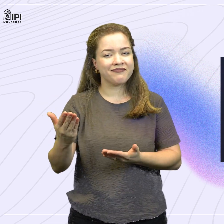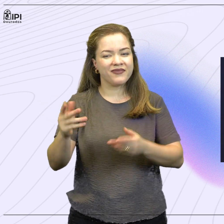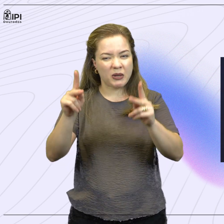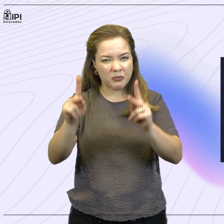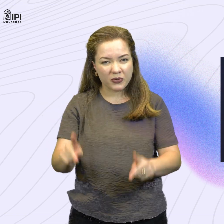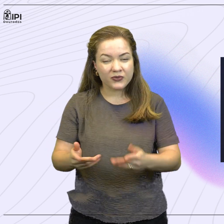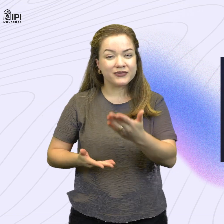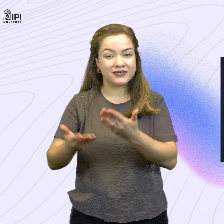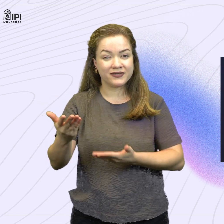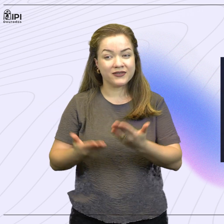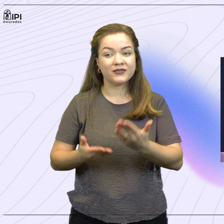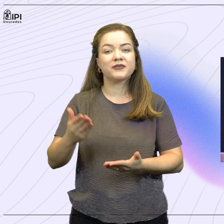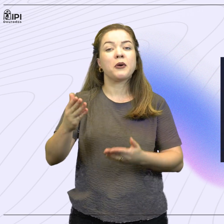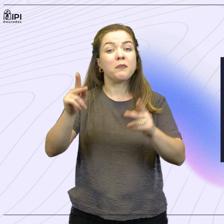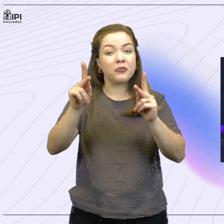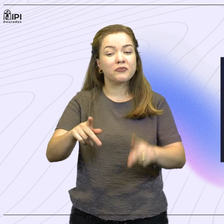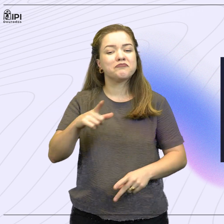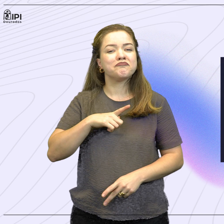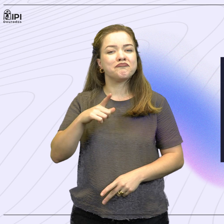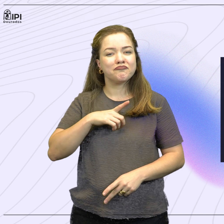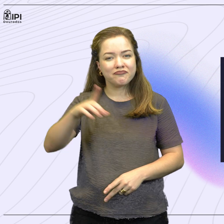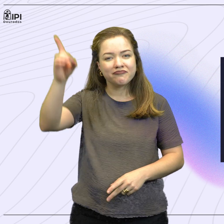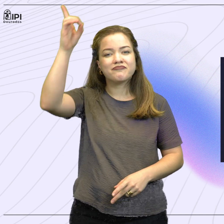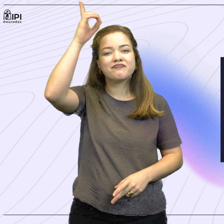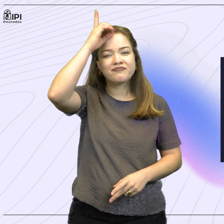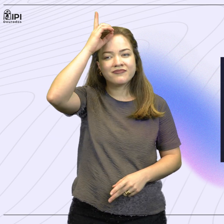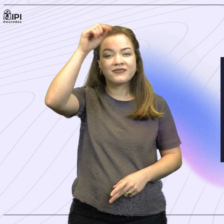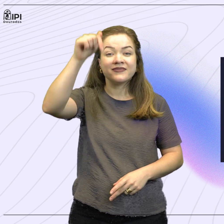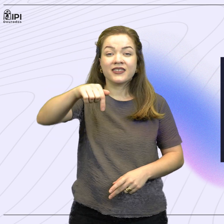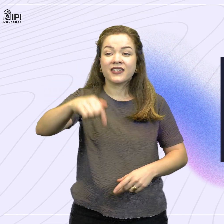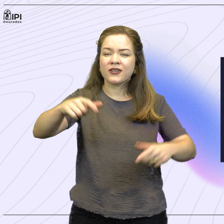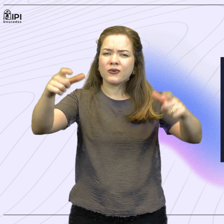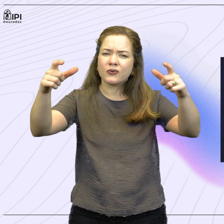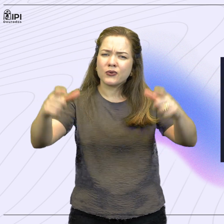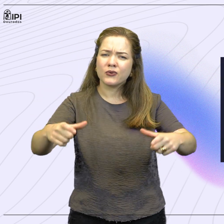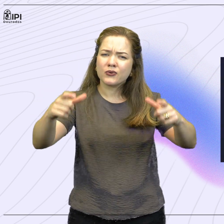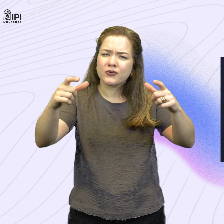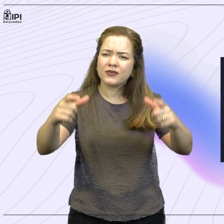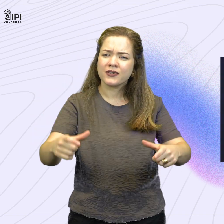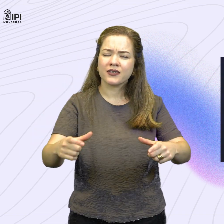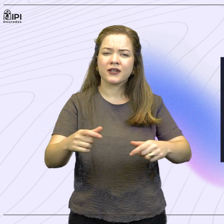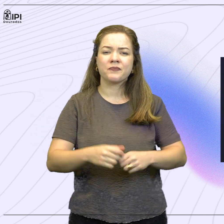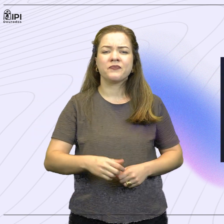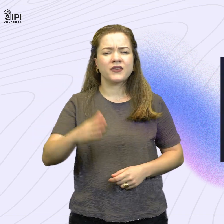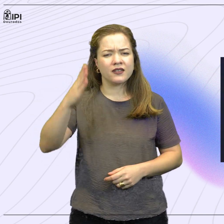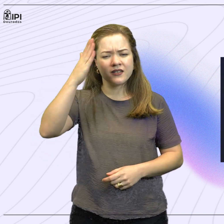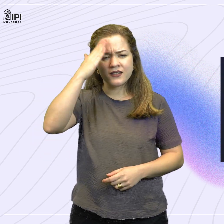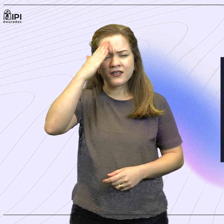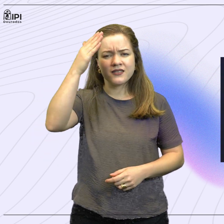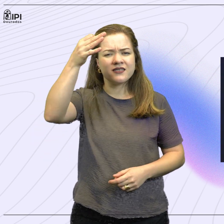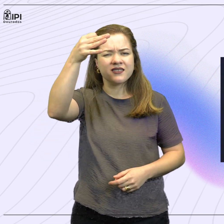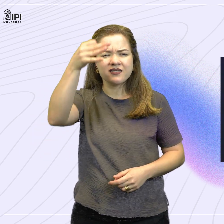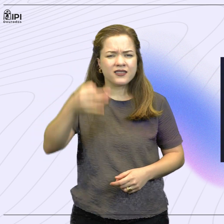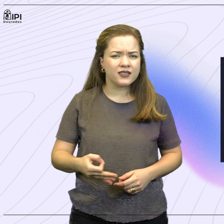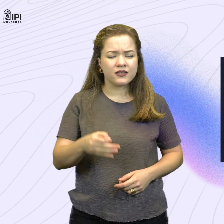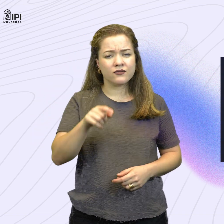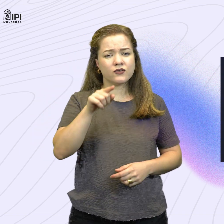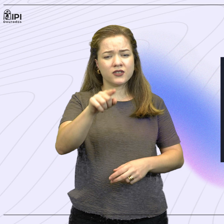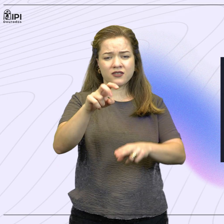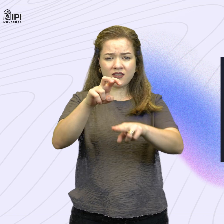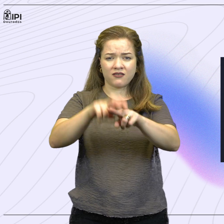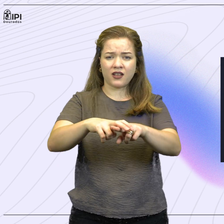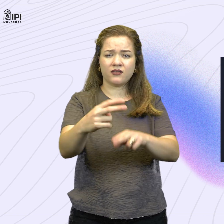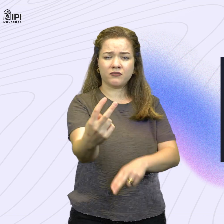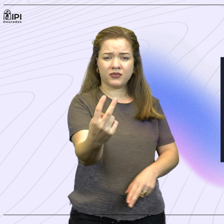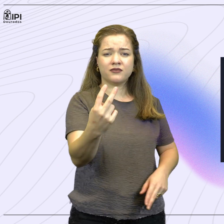tem dons. E nessa igreja aqui é um lugar, é um celeiro, que eu tenho certeza de que onde está aí, você que está sentado me olhando, você